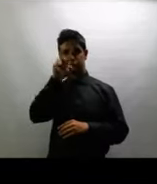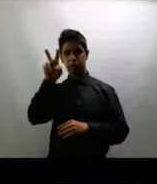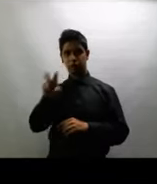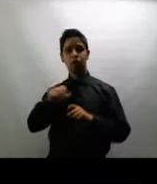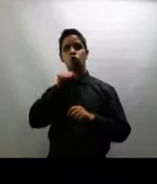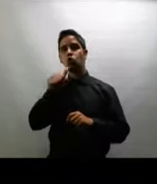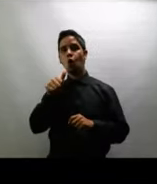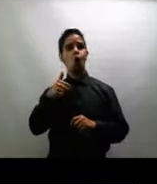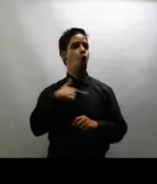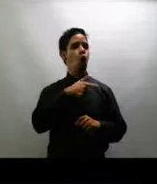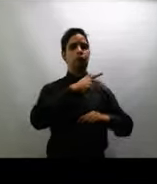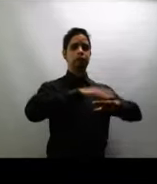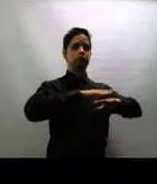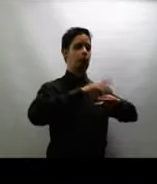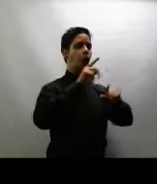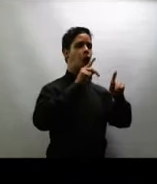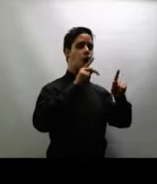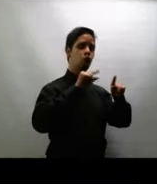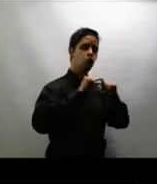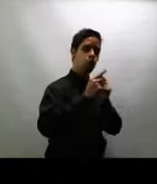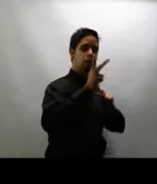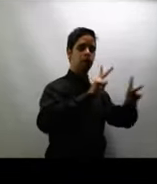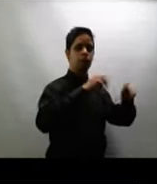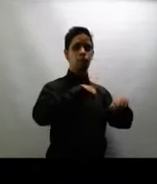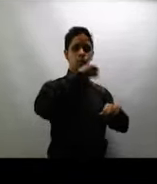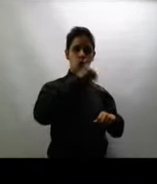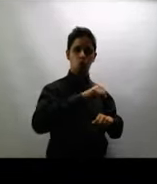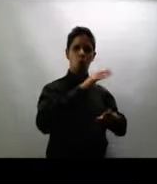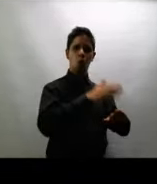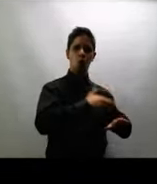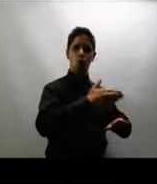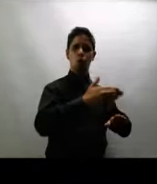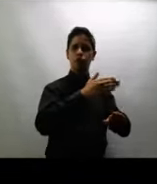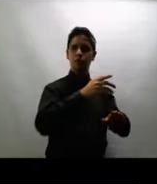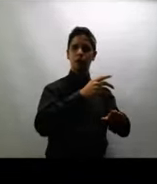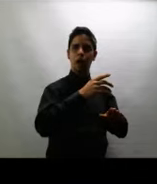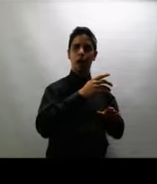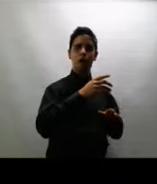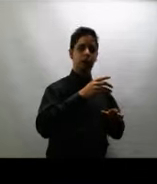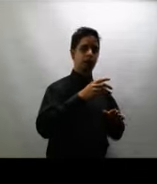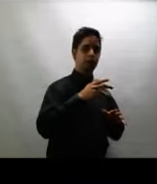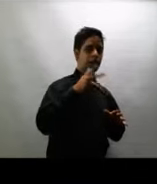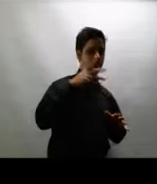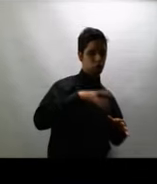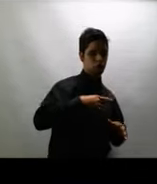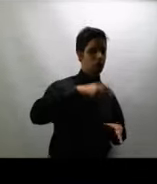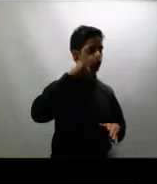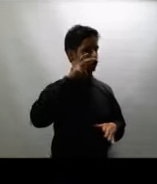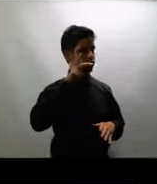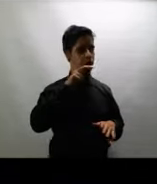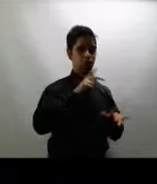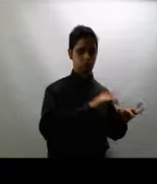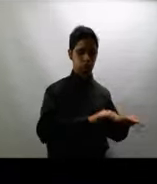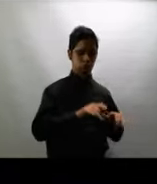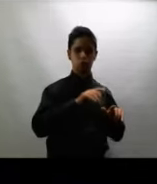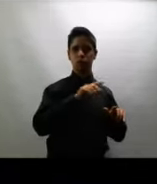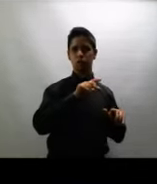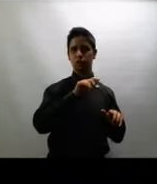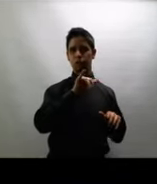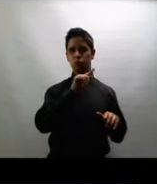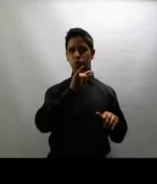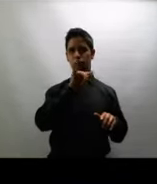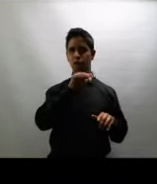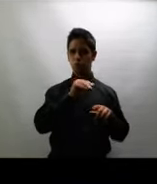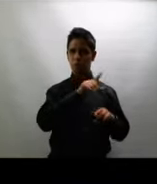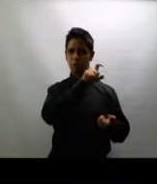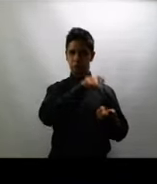música instrumental y le estamos dando un toquecito de jazz, pero sin molestar mucho, que siempre se mantenga, sino que hay mucha gente que no le gusta el jazz. Sino que